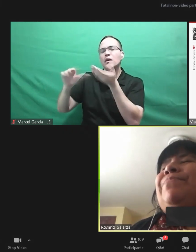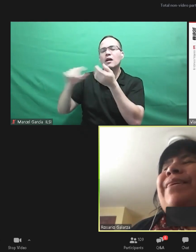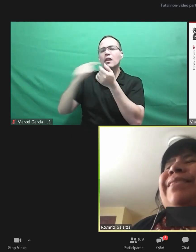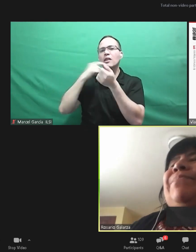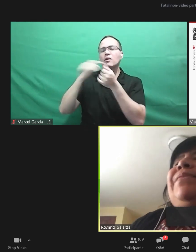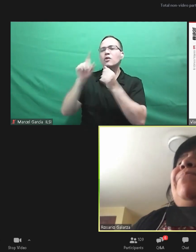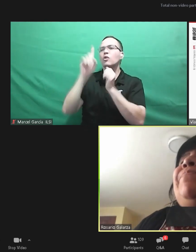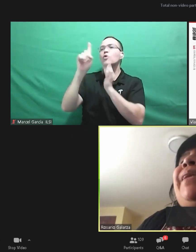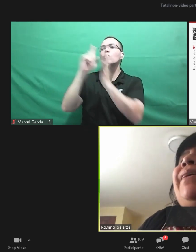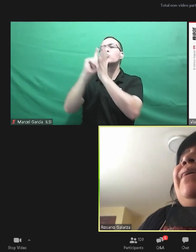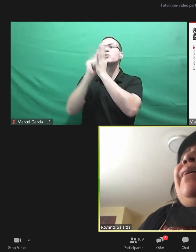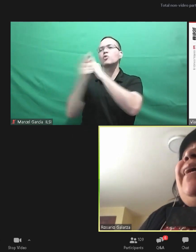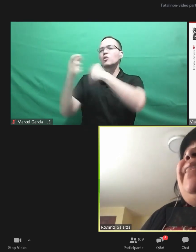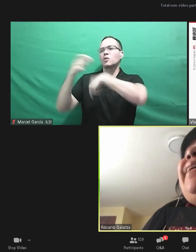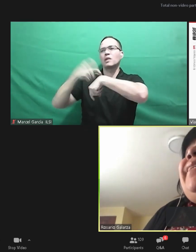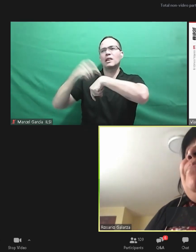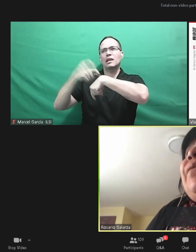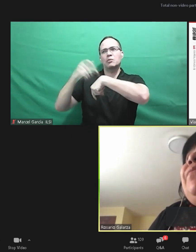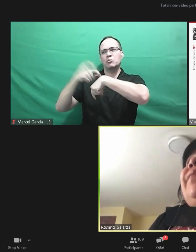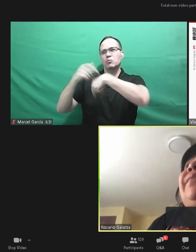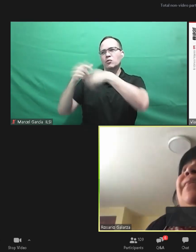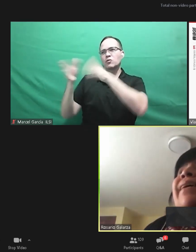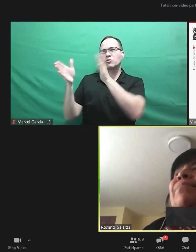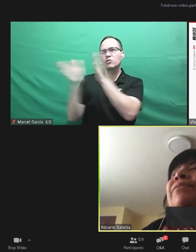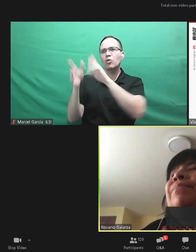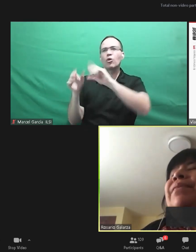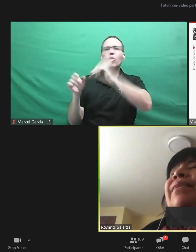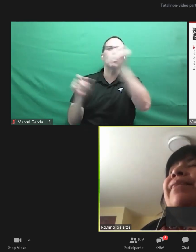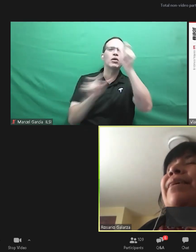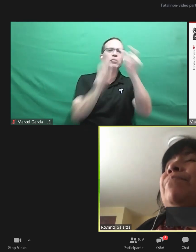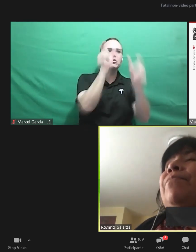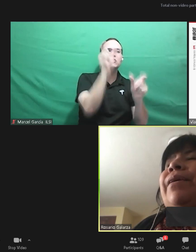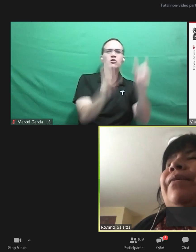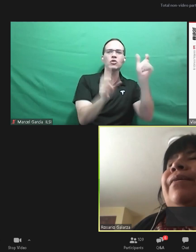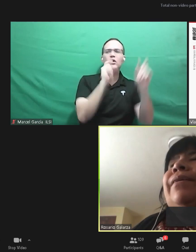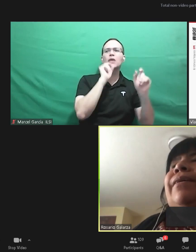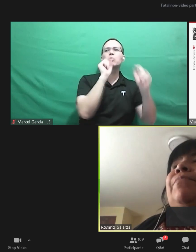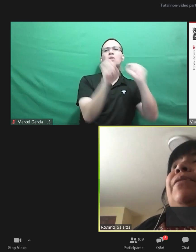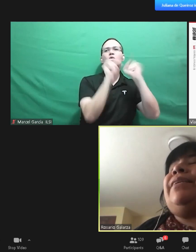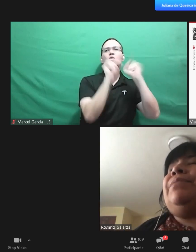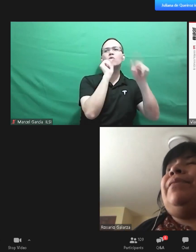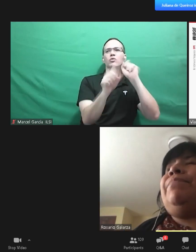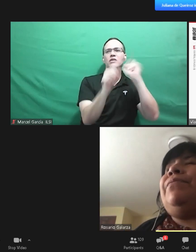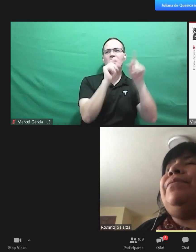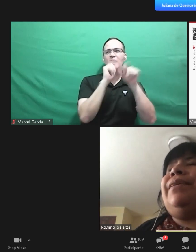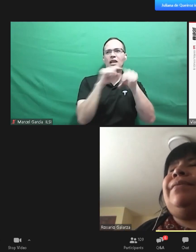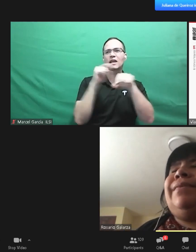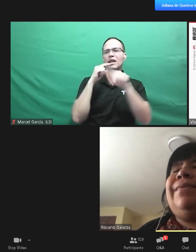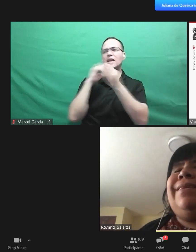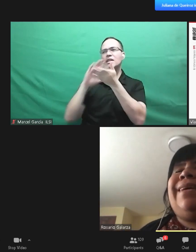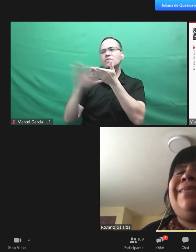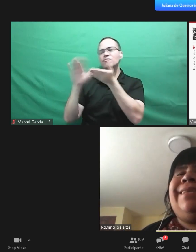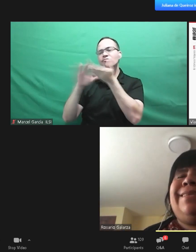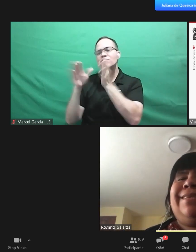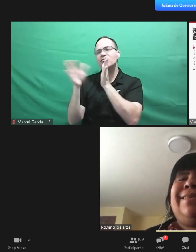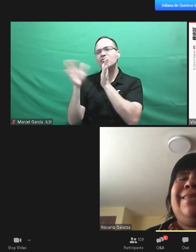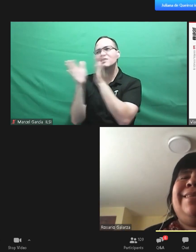minuto, digo, porque estamos también para que la gente quiera hacer preguntas y queremos también tener el tiempo para que puedan responder preguntas. Sí, bien,